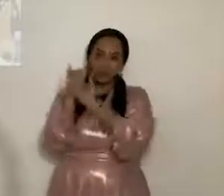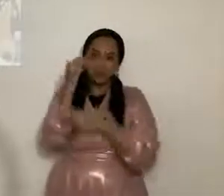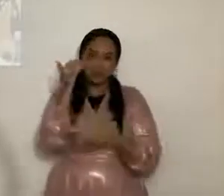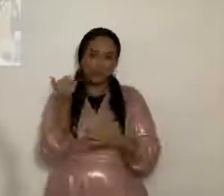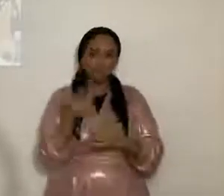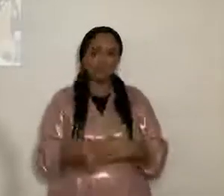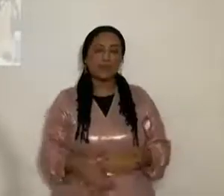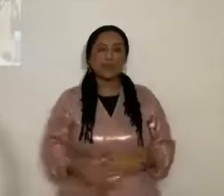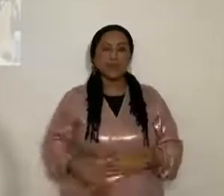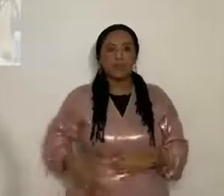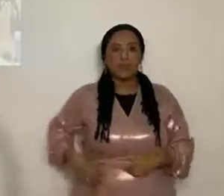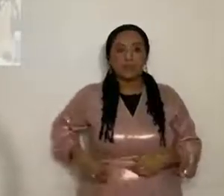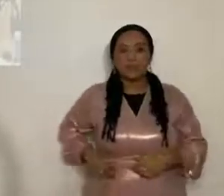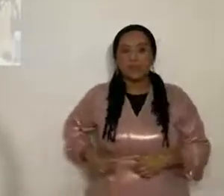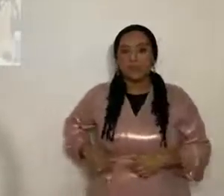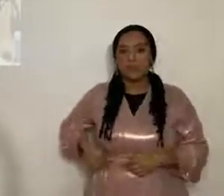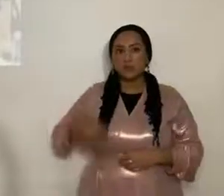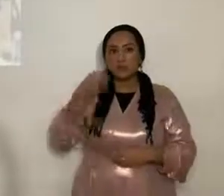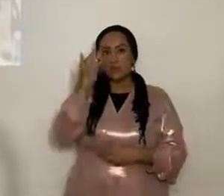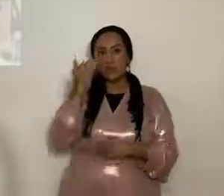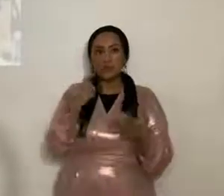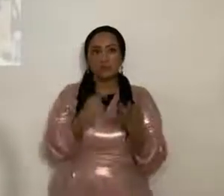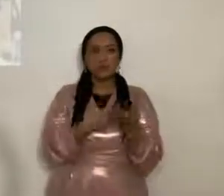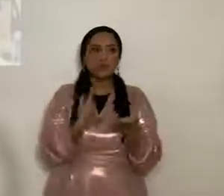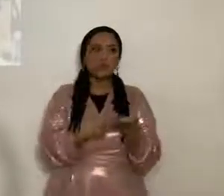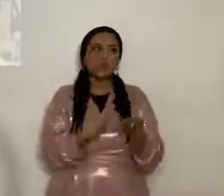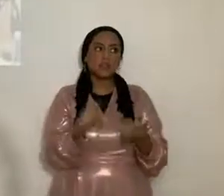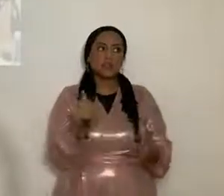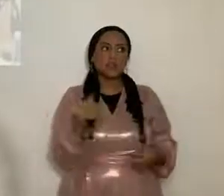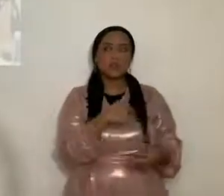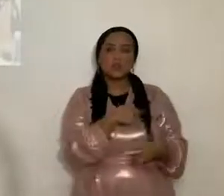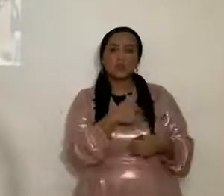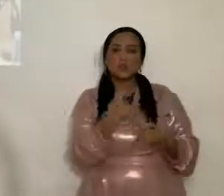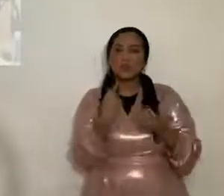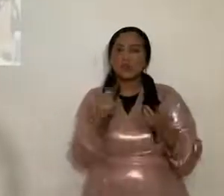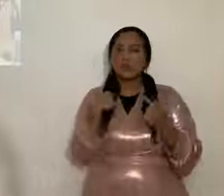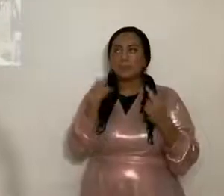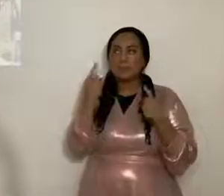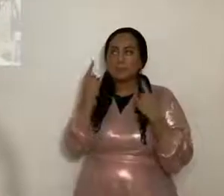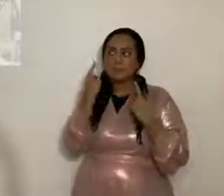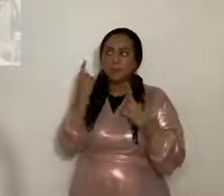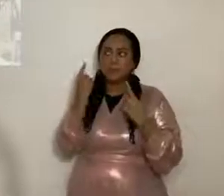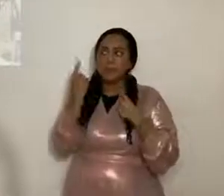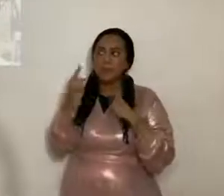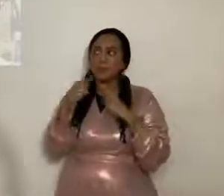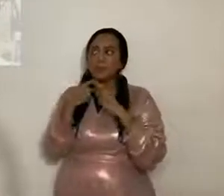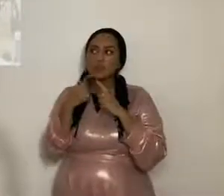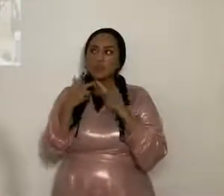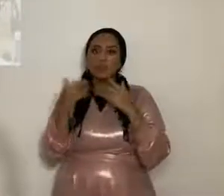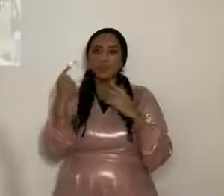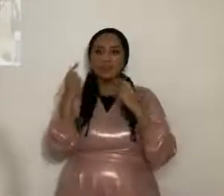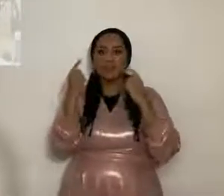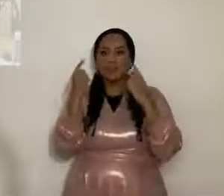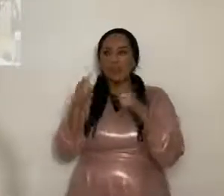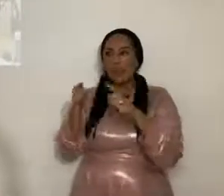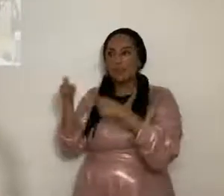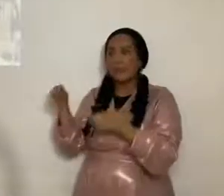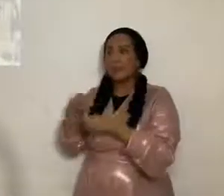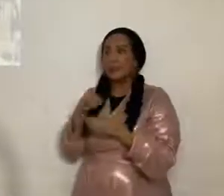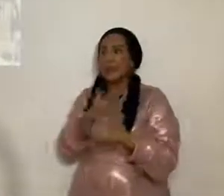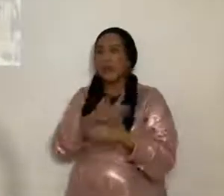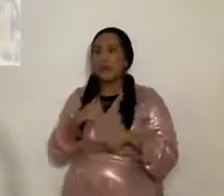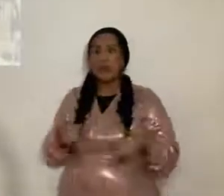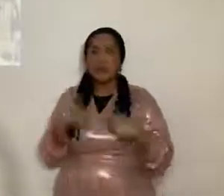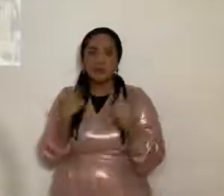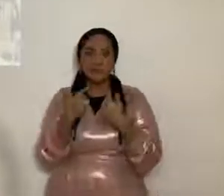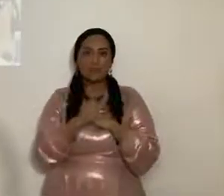¿sí? ¿Por qué a veces nosotros nos ponemos a reflexionar en esto cuando ocurre algo en nuestra vida, como lo